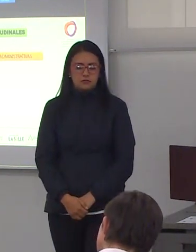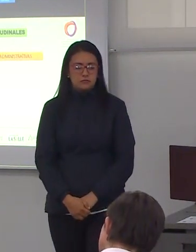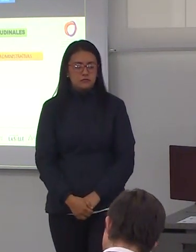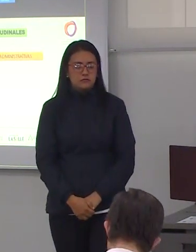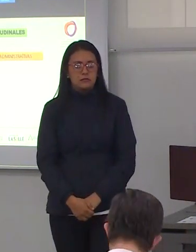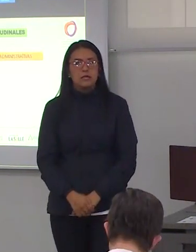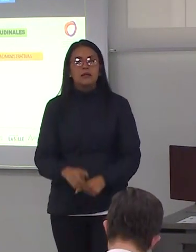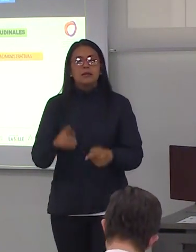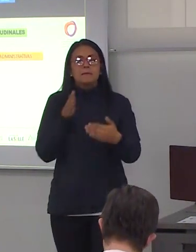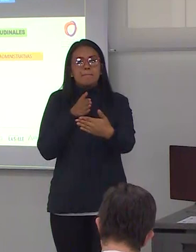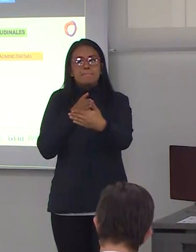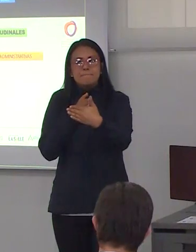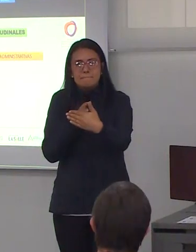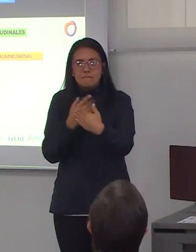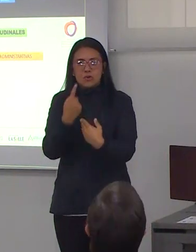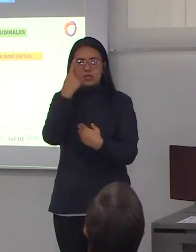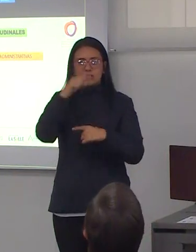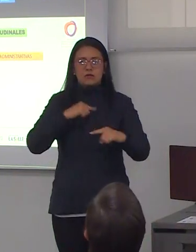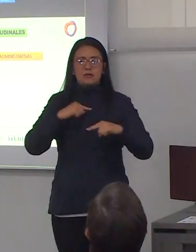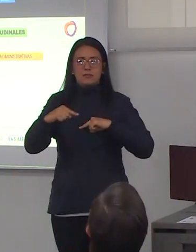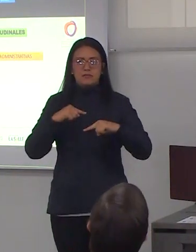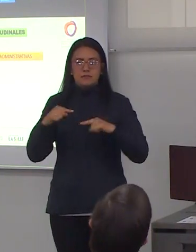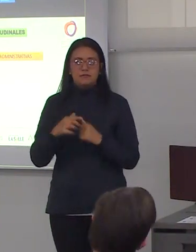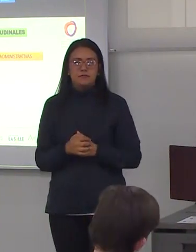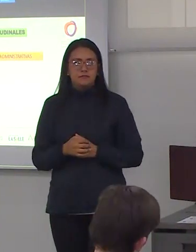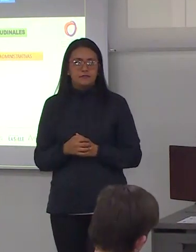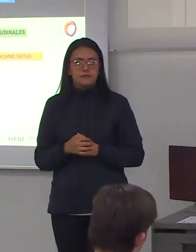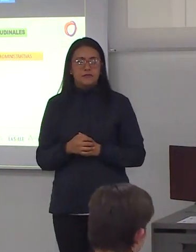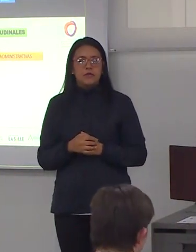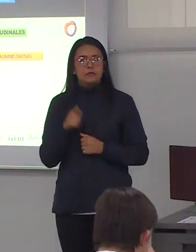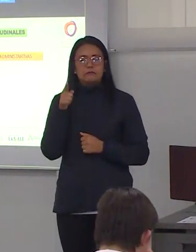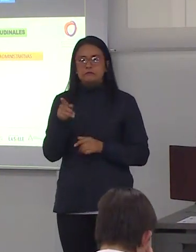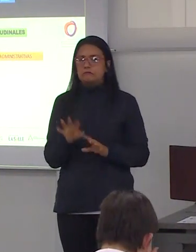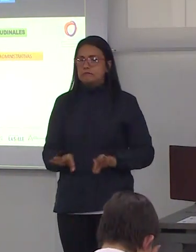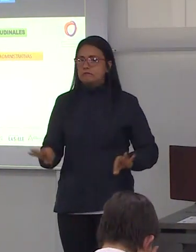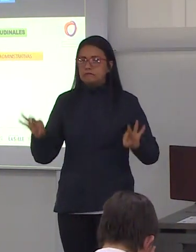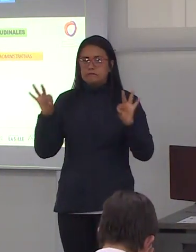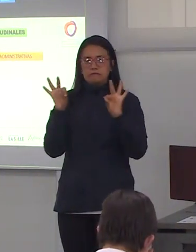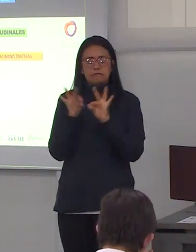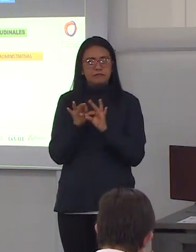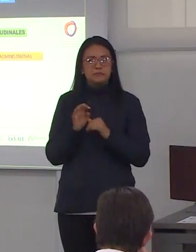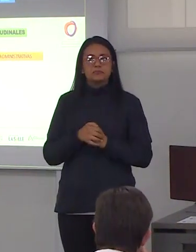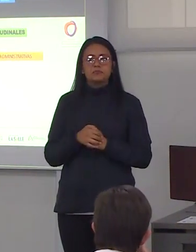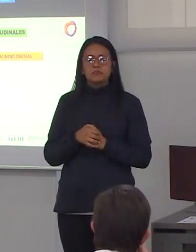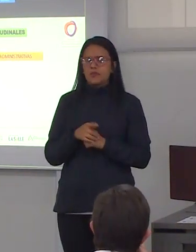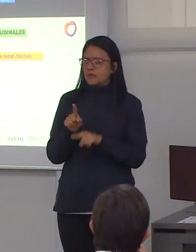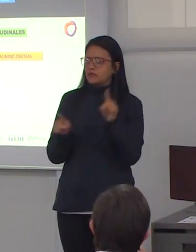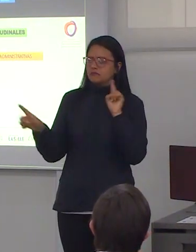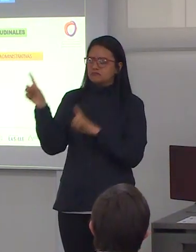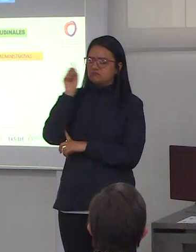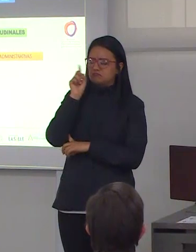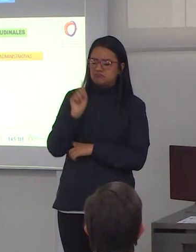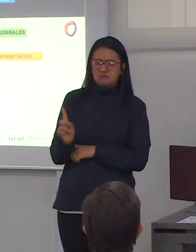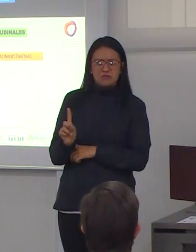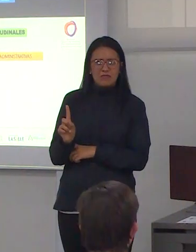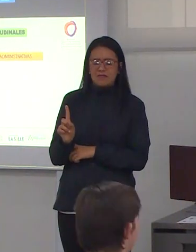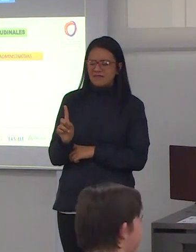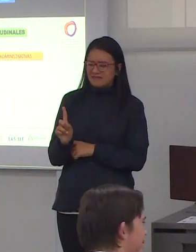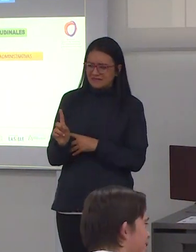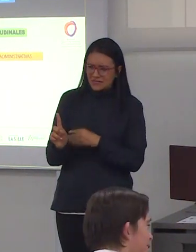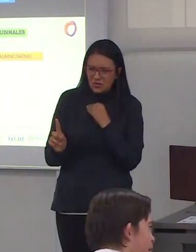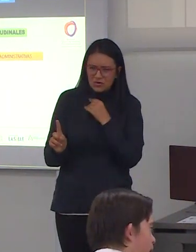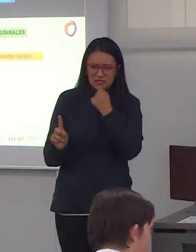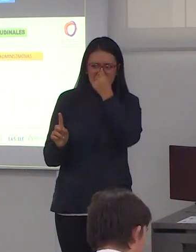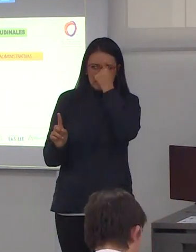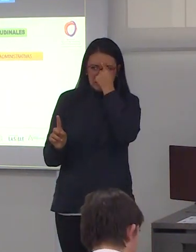barreras político-administrativas muy importantes como se desconoce y no se concibe como